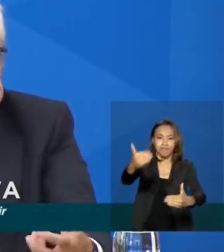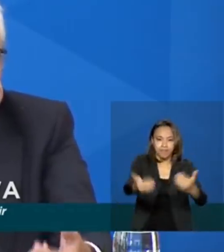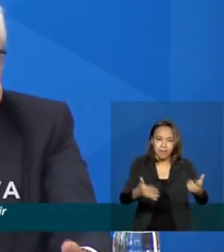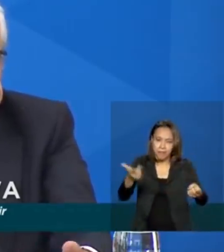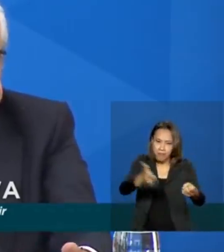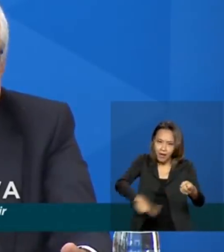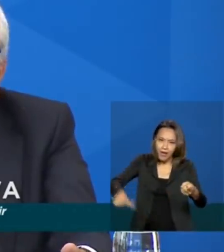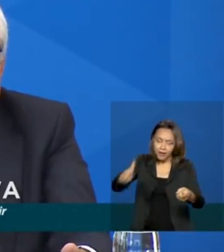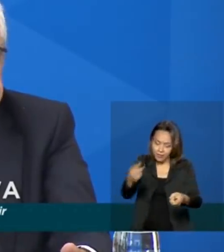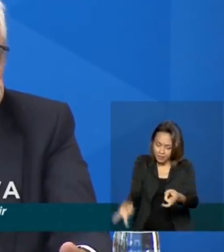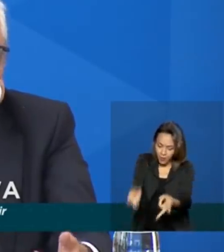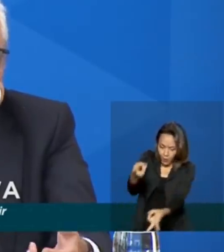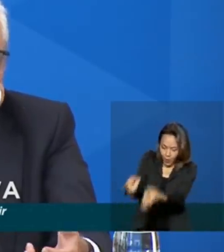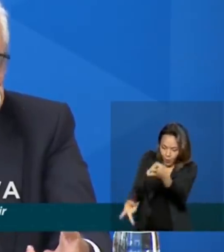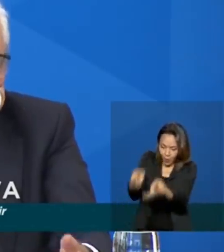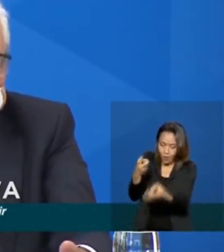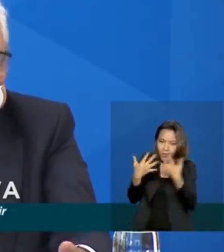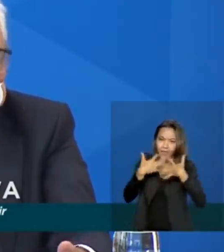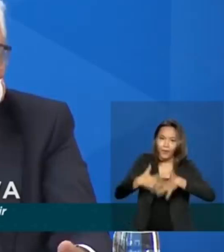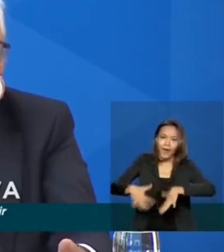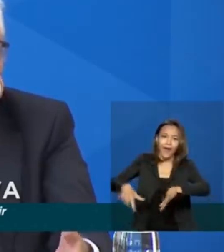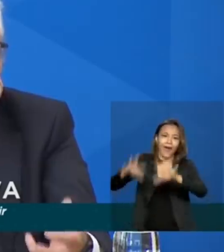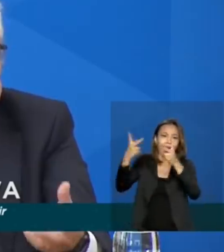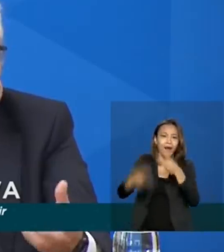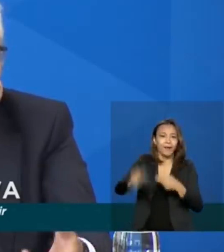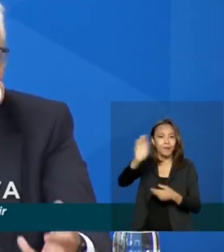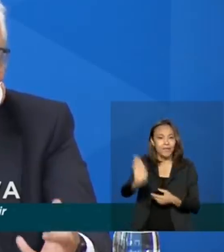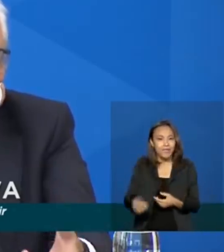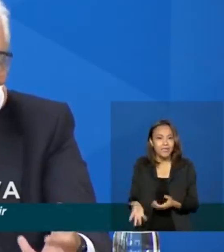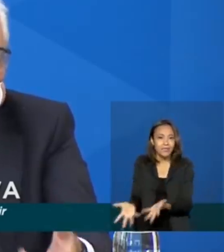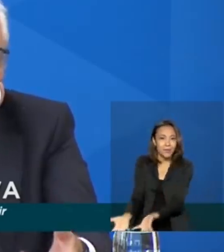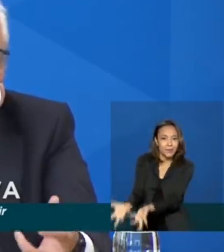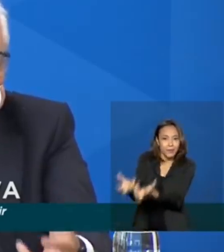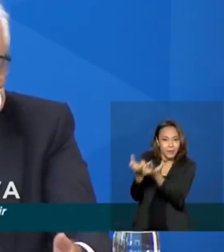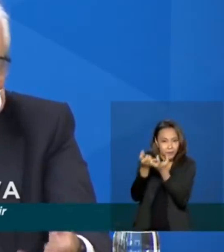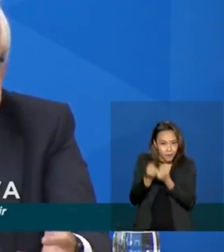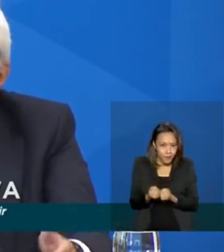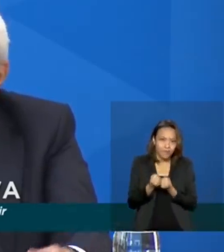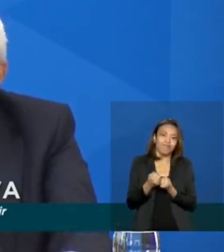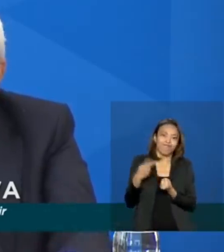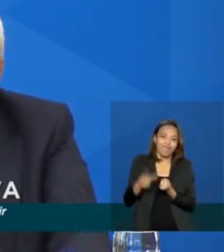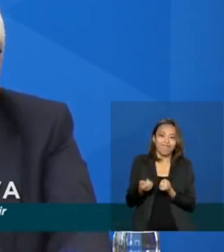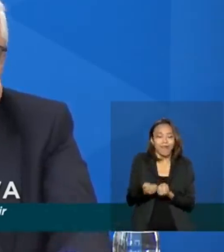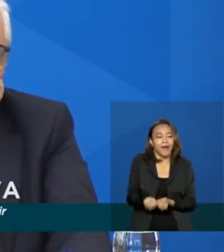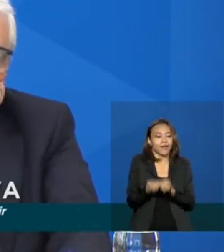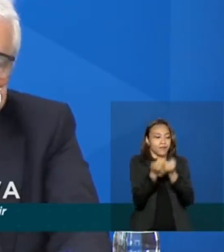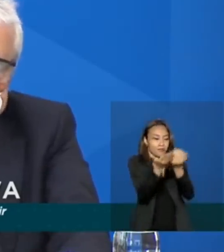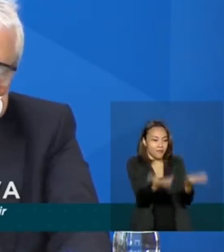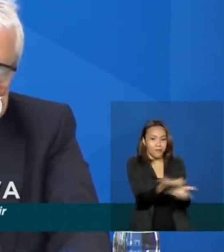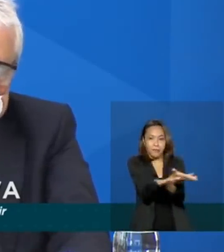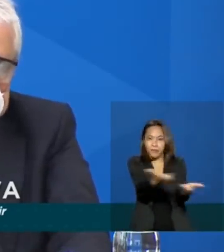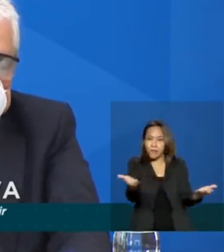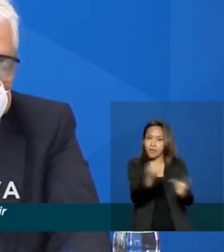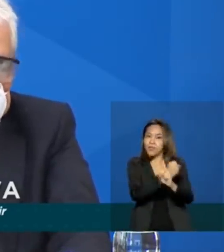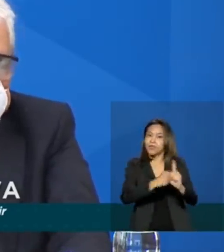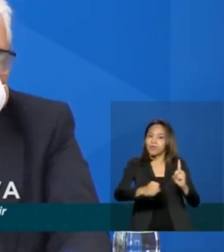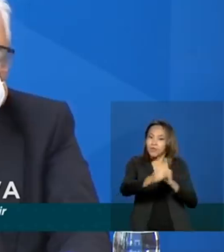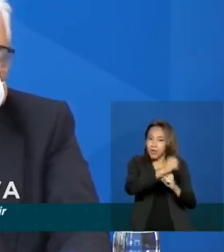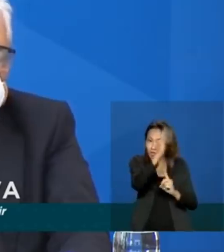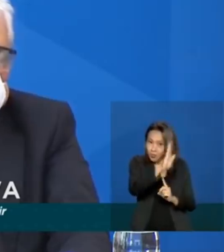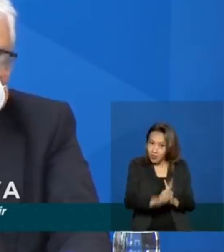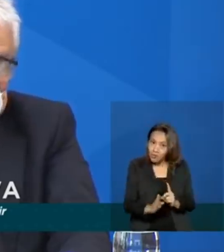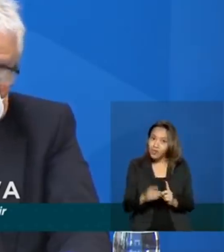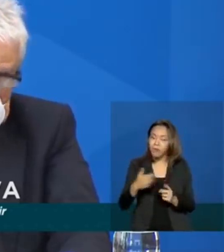explorando nossas riquezas naturais, transformando recursos naturais em riqueza para a sociedade brasileira. São